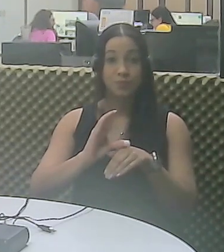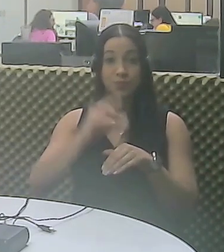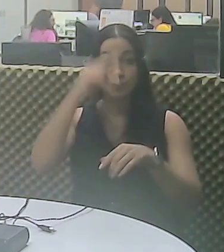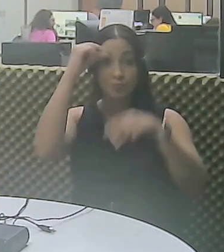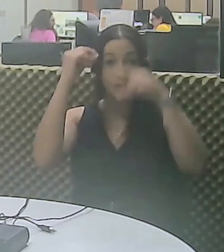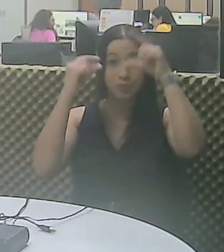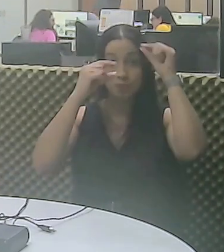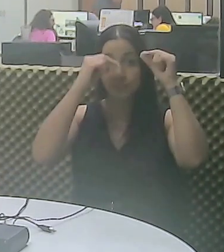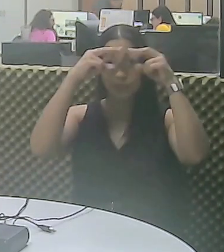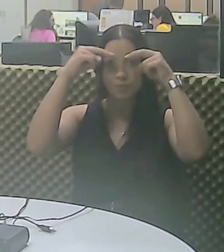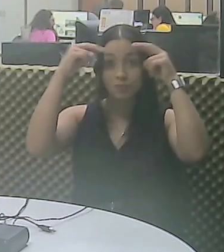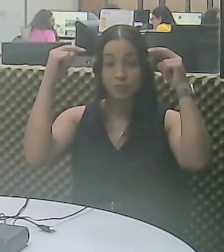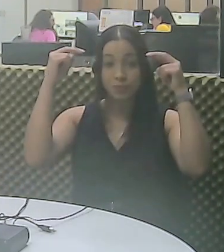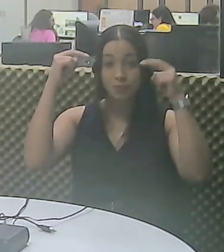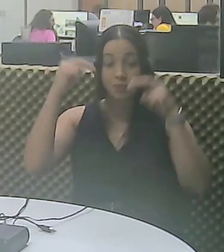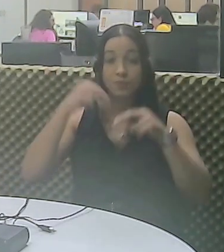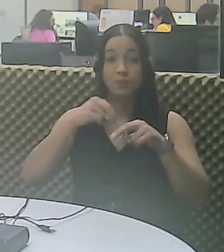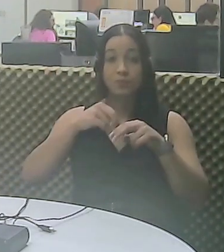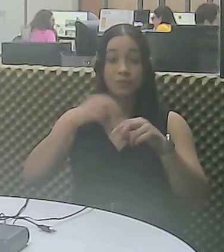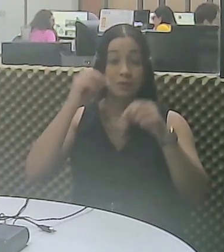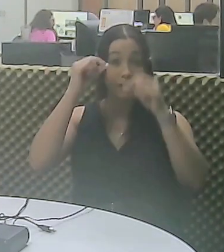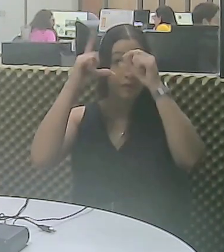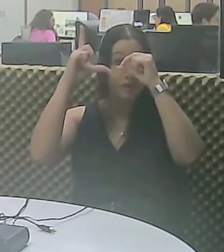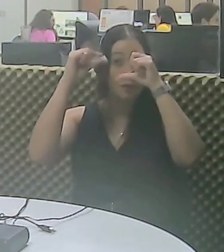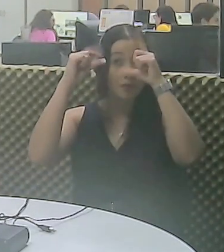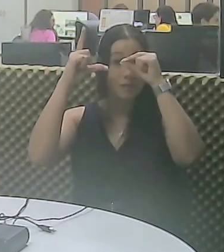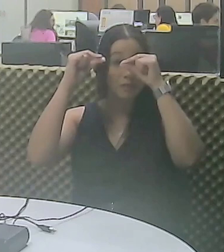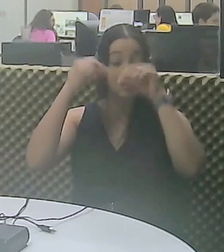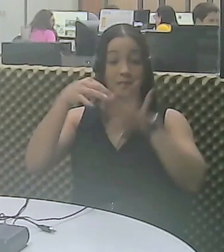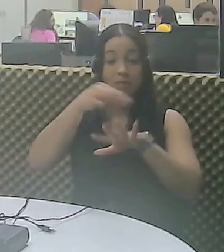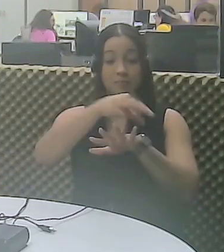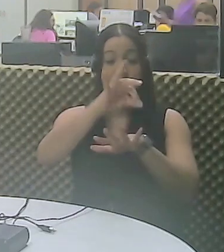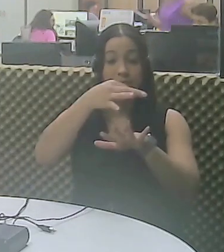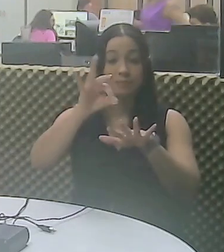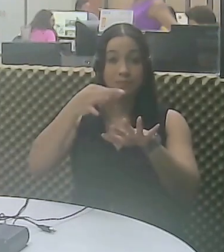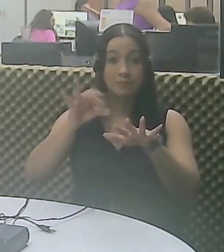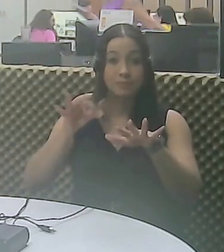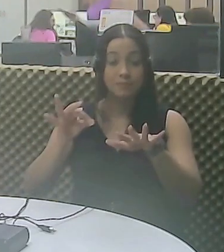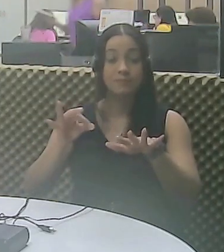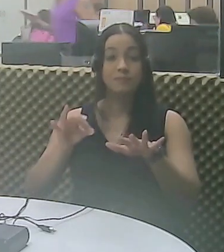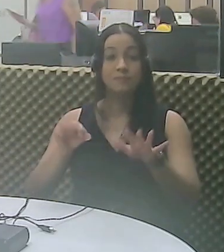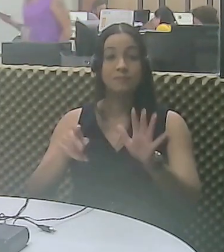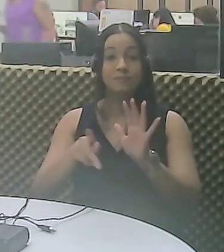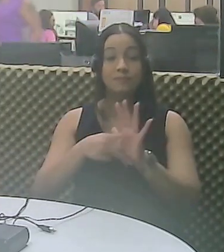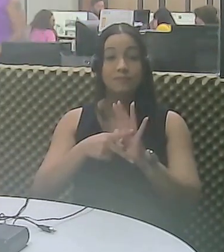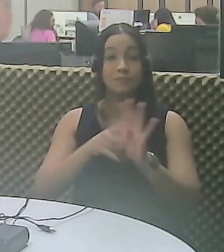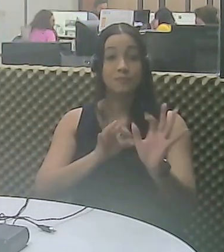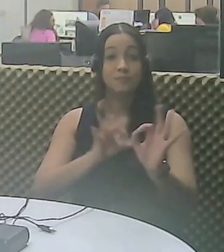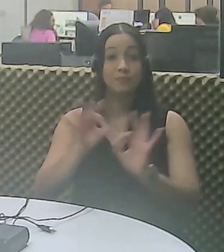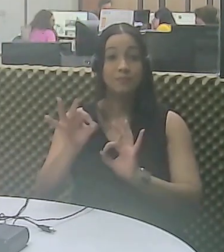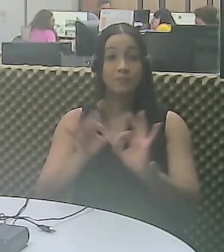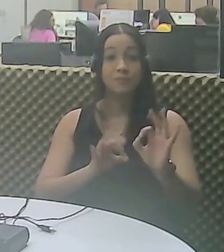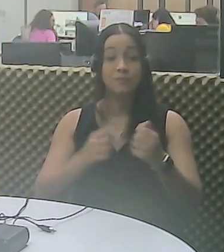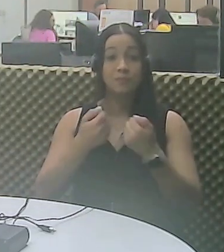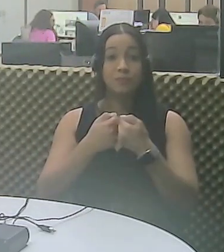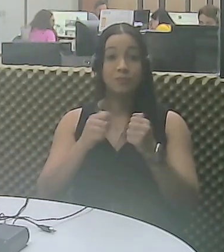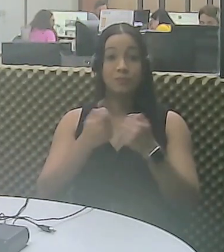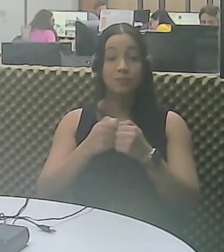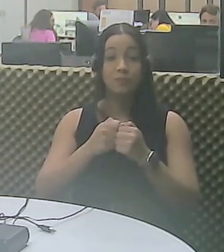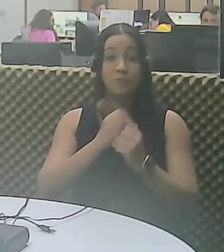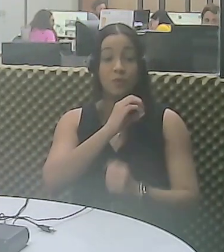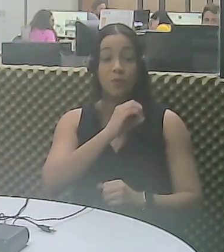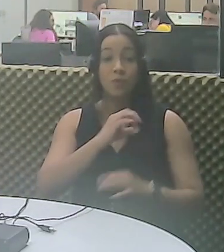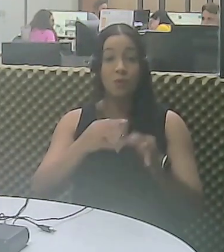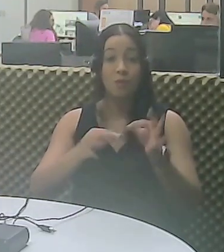de sobrancelha, depilação com linha e manicure e pedicure, oferecidos por meio do projeto Ônibus Meu